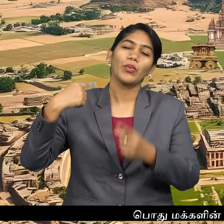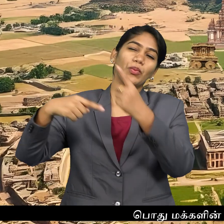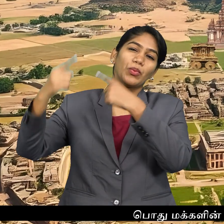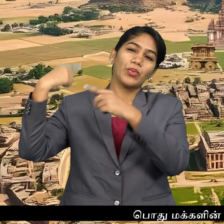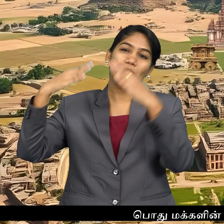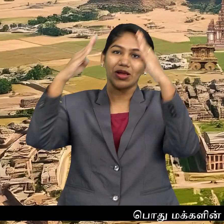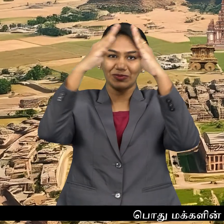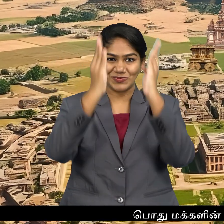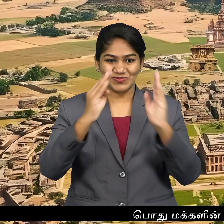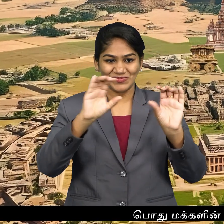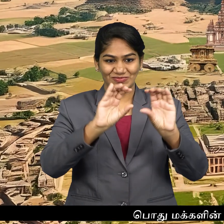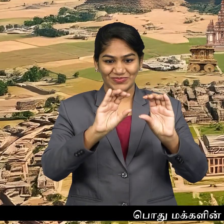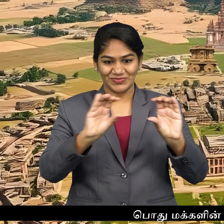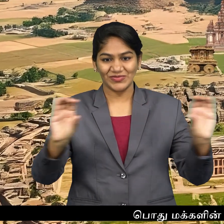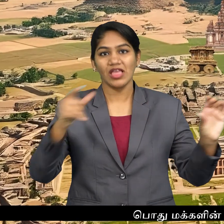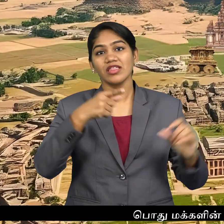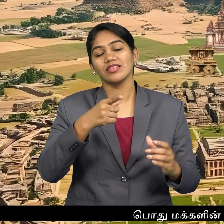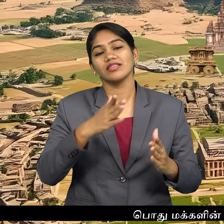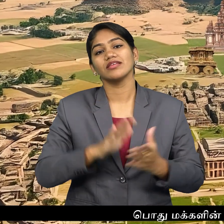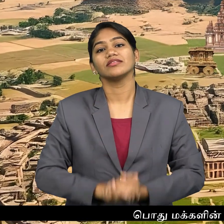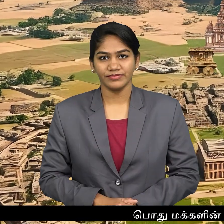என